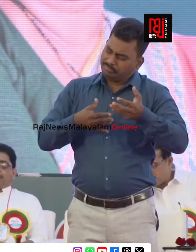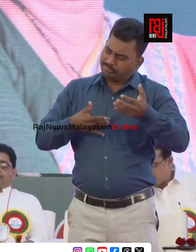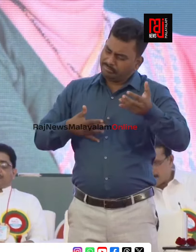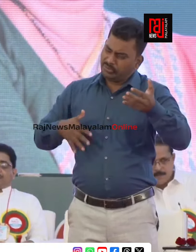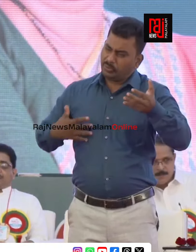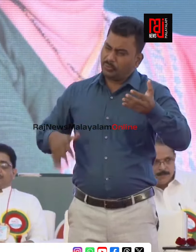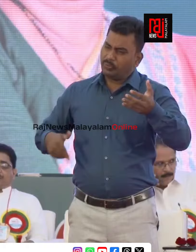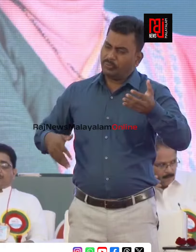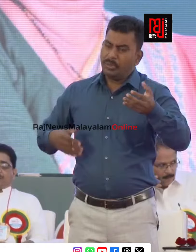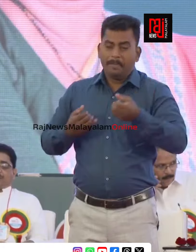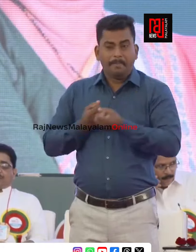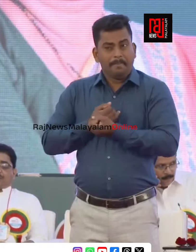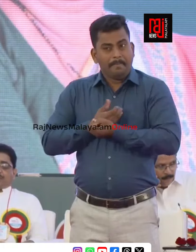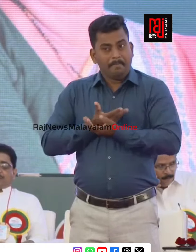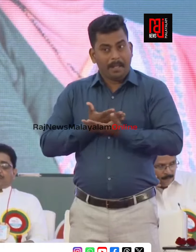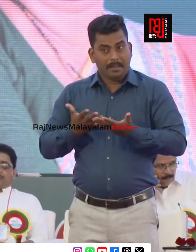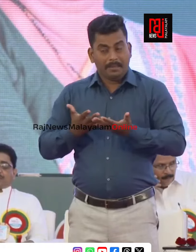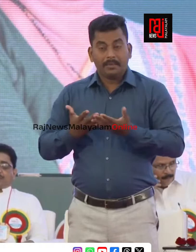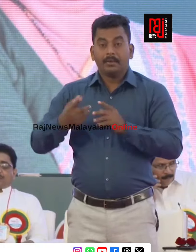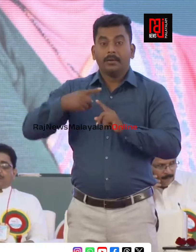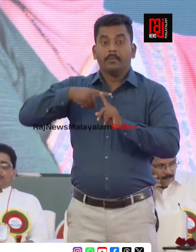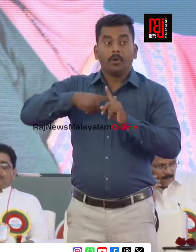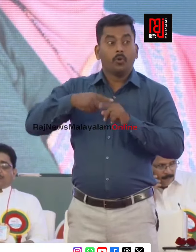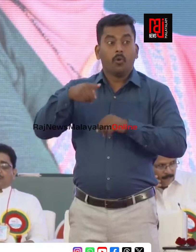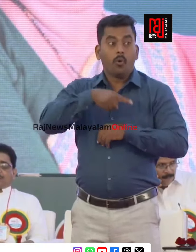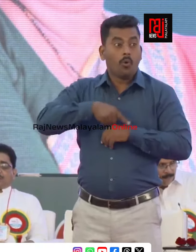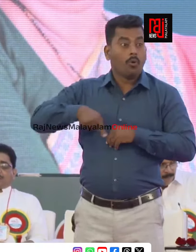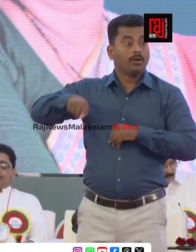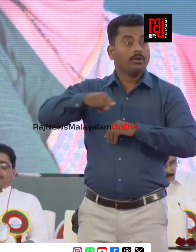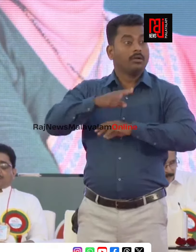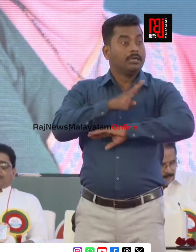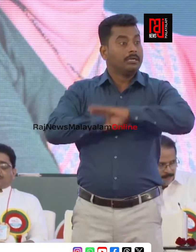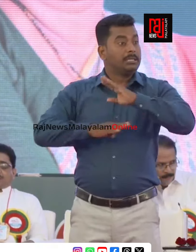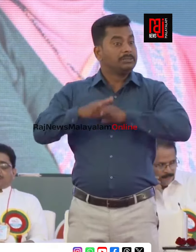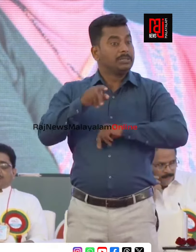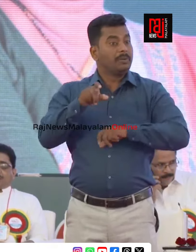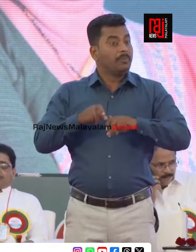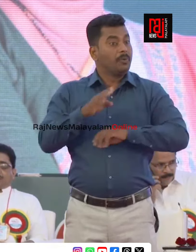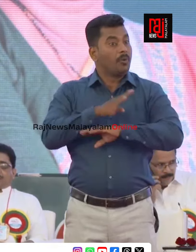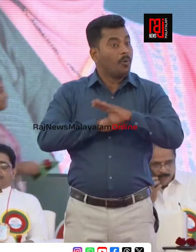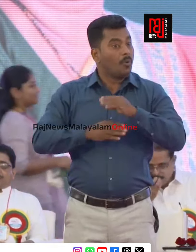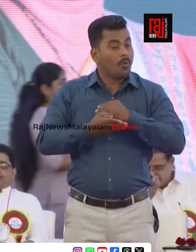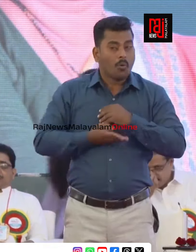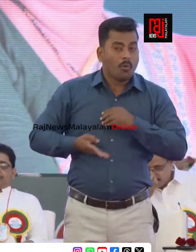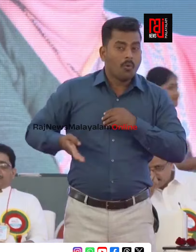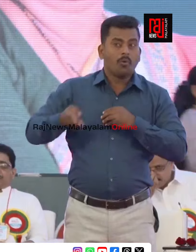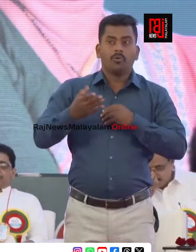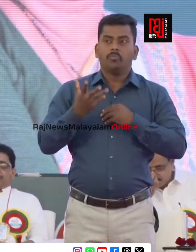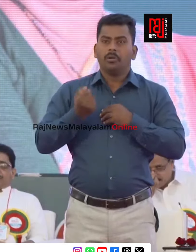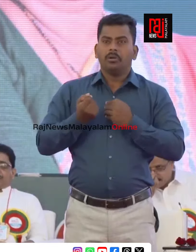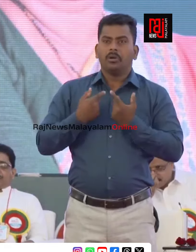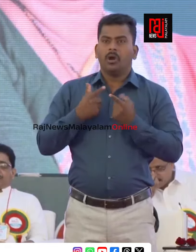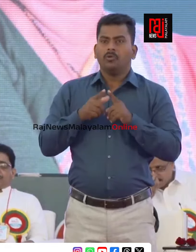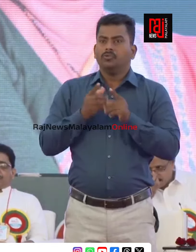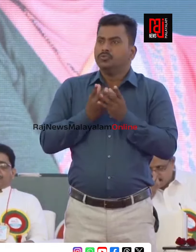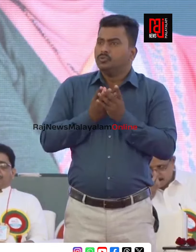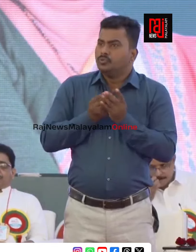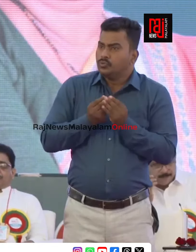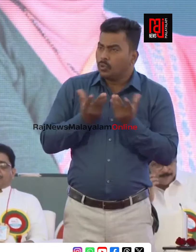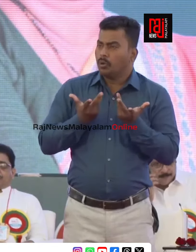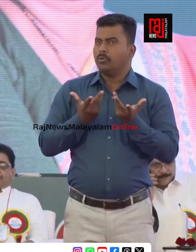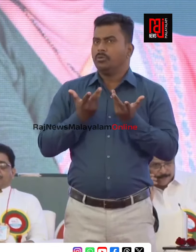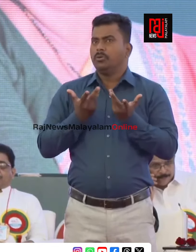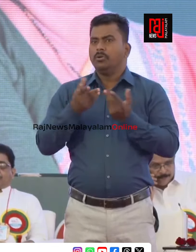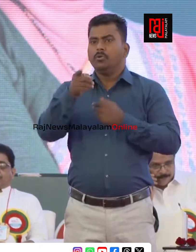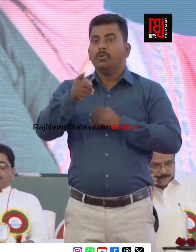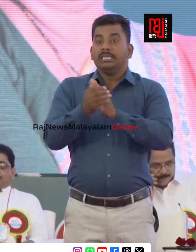നടപ്പാക്കി വരുന്നത്. സാർവത്രികമായ വിധത്തിൽ ഭിന്നശേഷി വിഭാഗക്കാർക്ക് അവരുടെ സവിശേഷമായിട്ടുള്ള